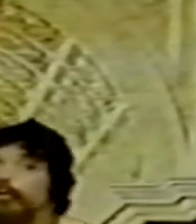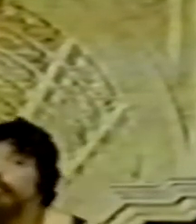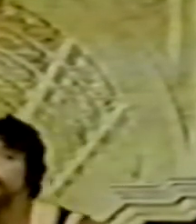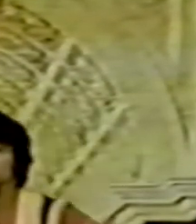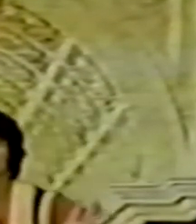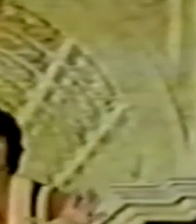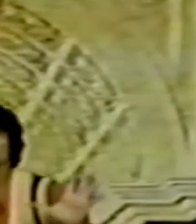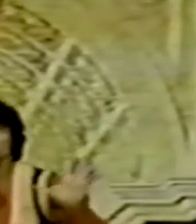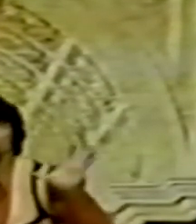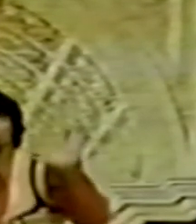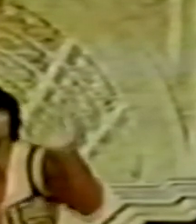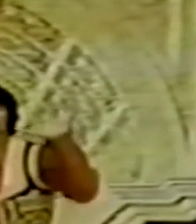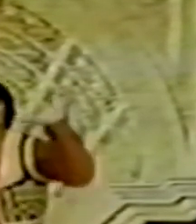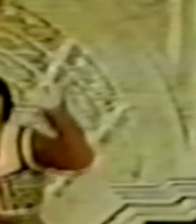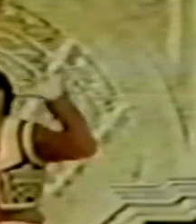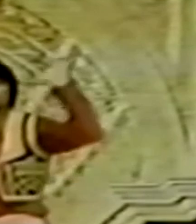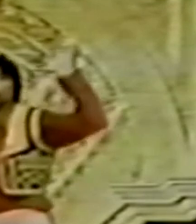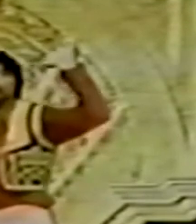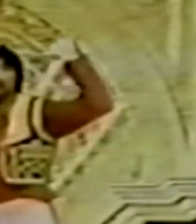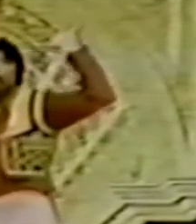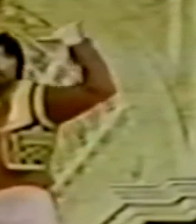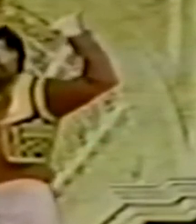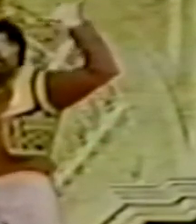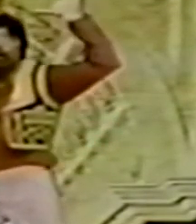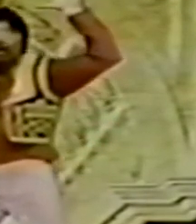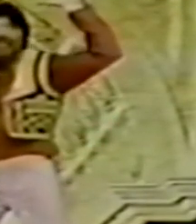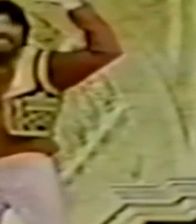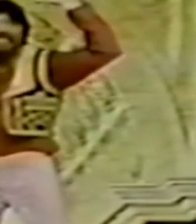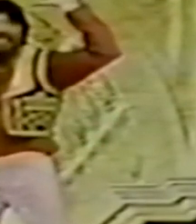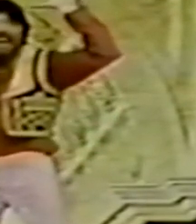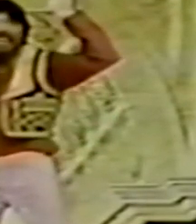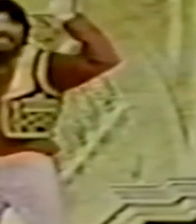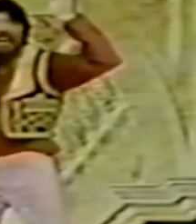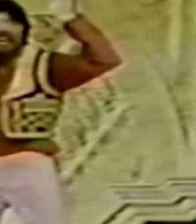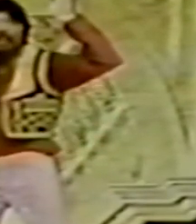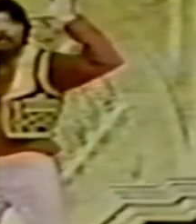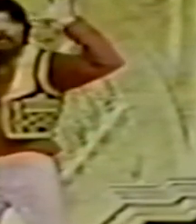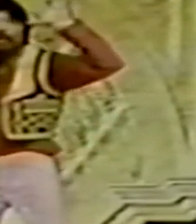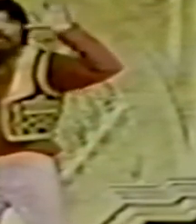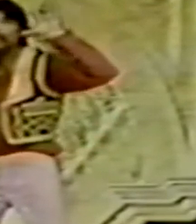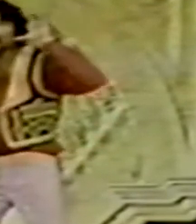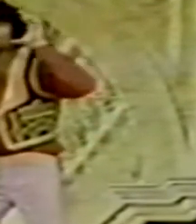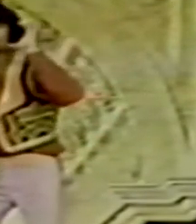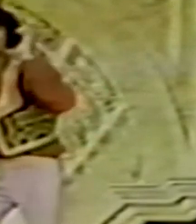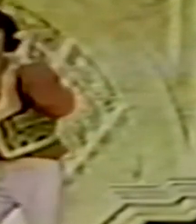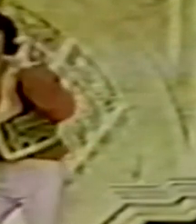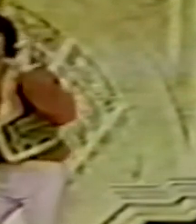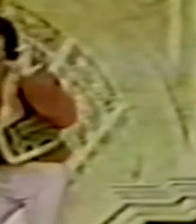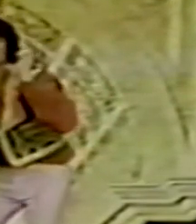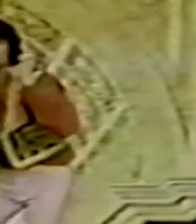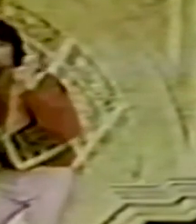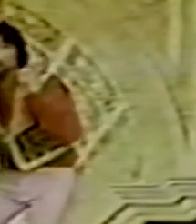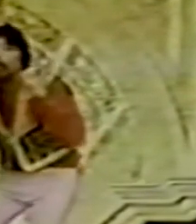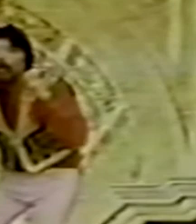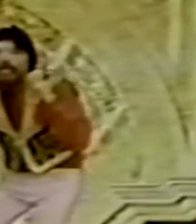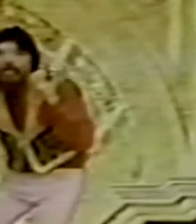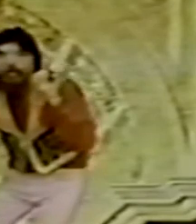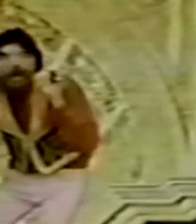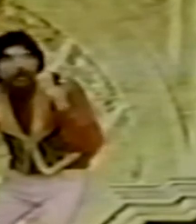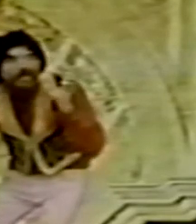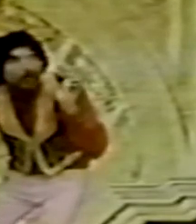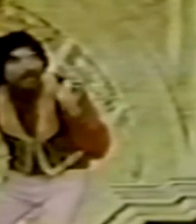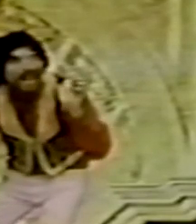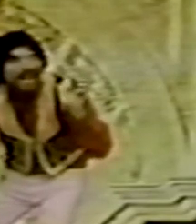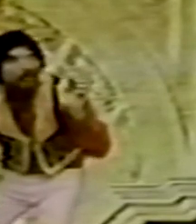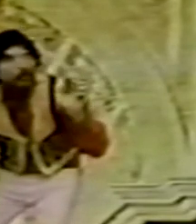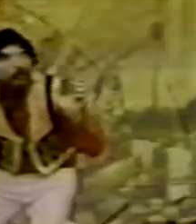calado. Não falo de amor quase nada, nem fico sorrindo